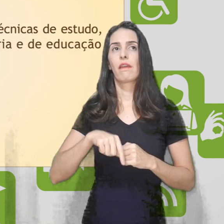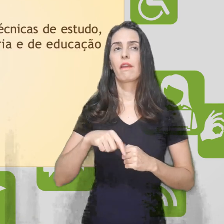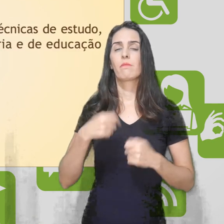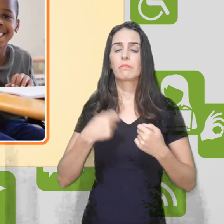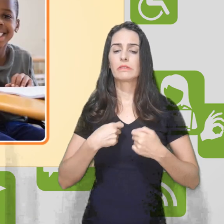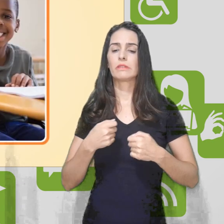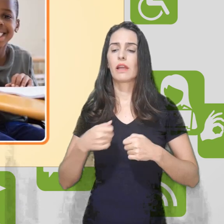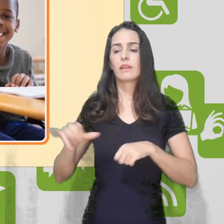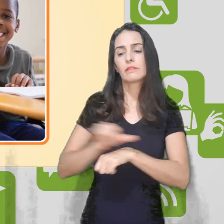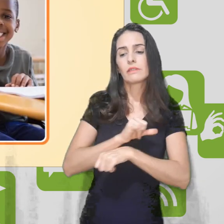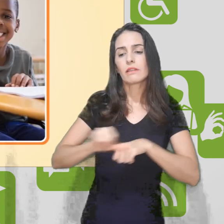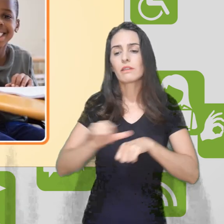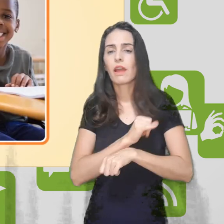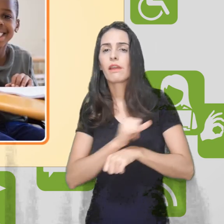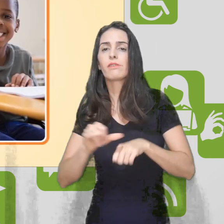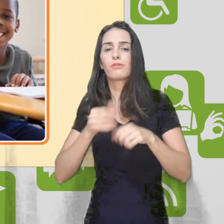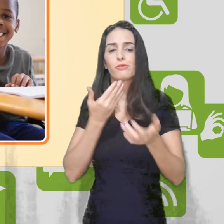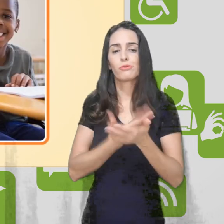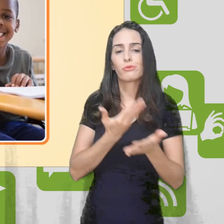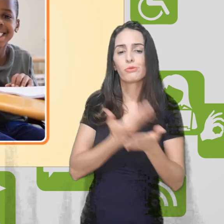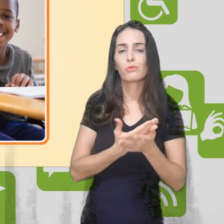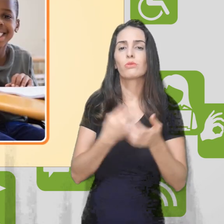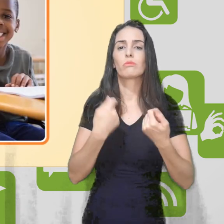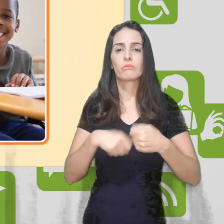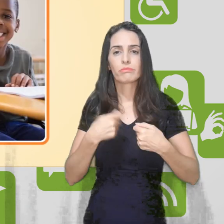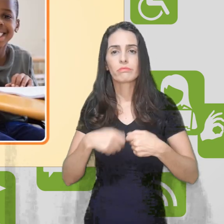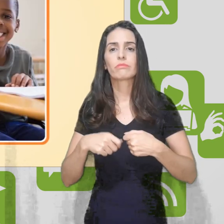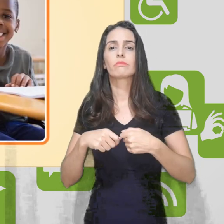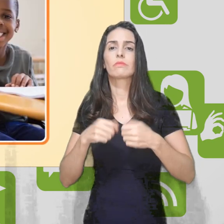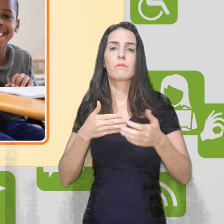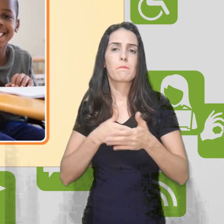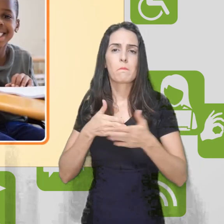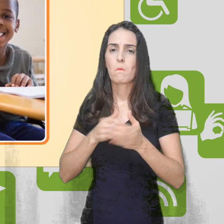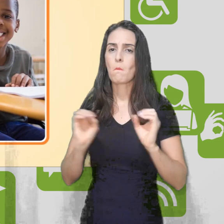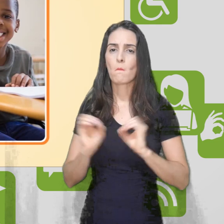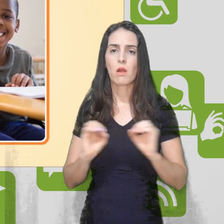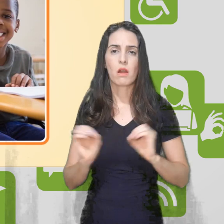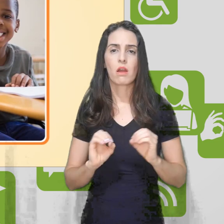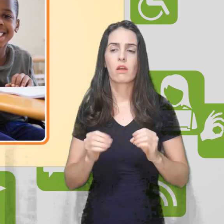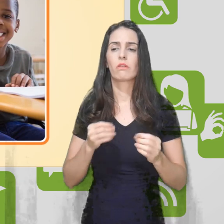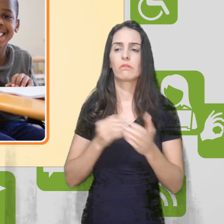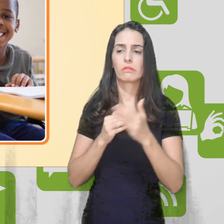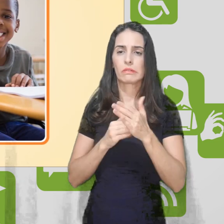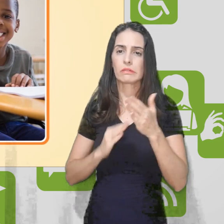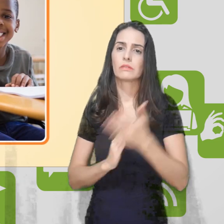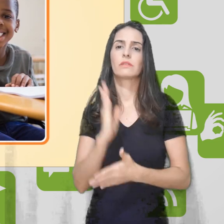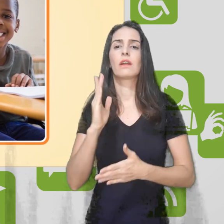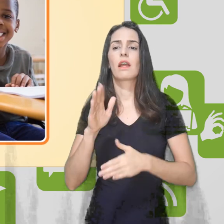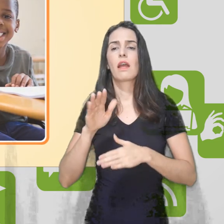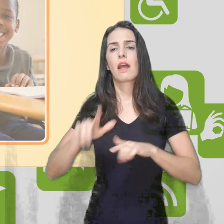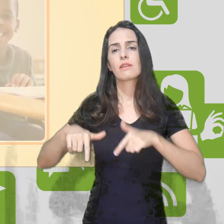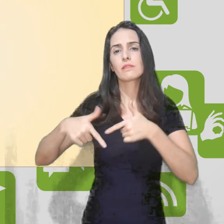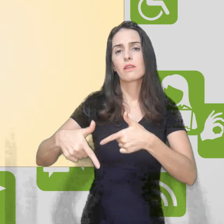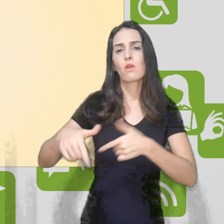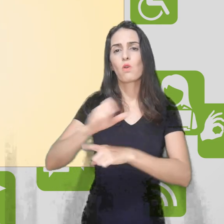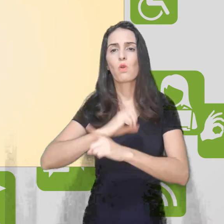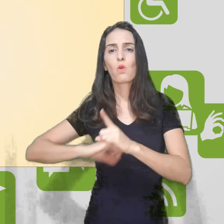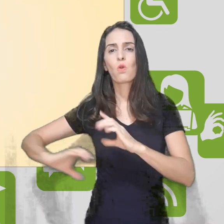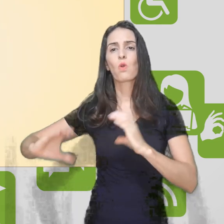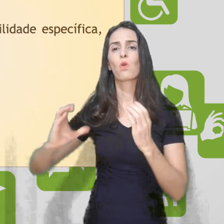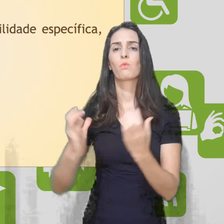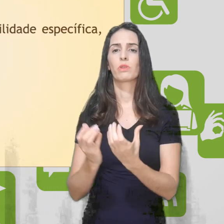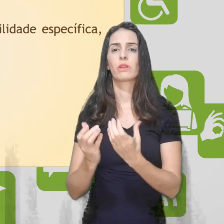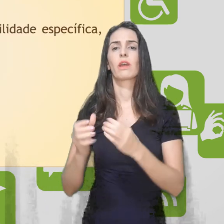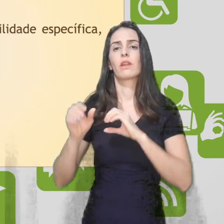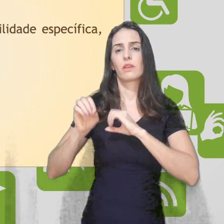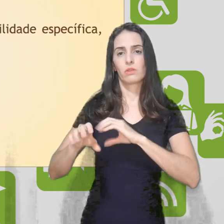barreiras nos métodos e técnicas de estudo, de trabalho, de ação comunitária e de educação dos filhos.